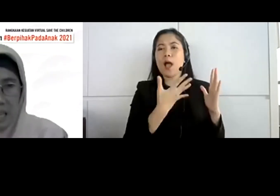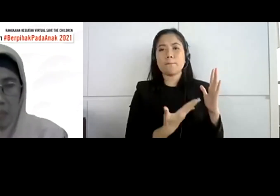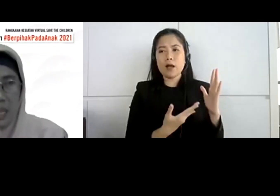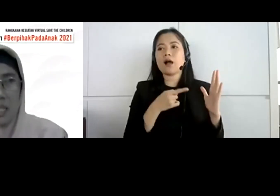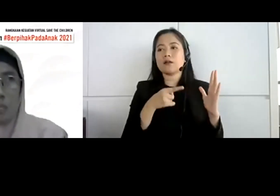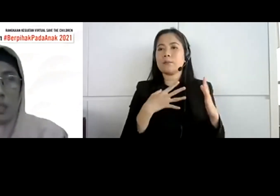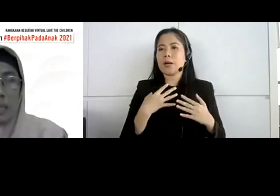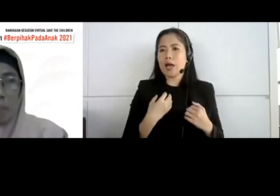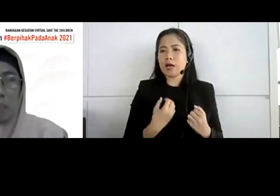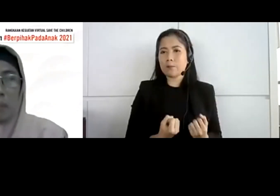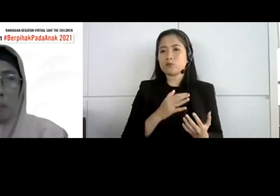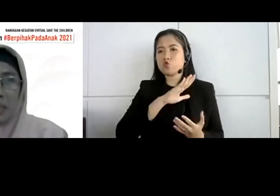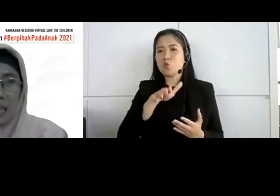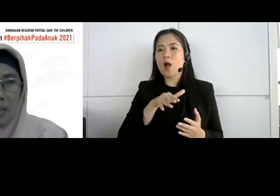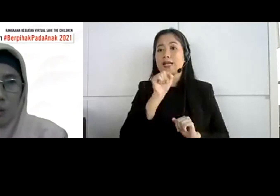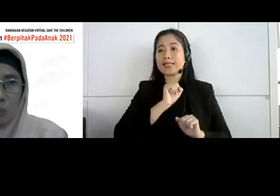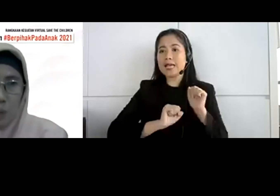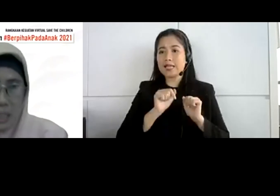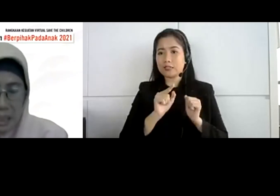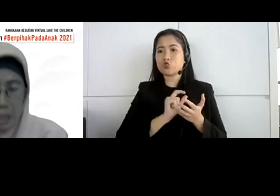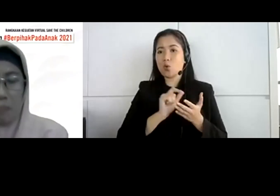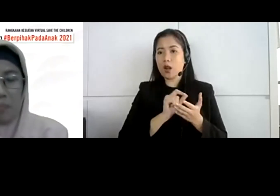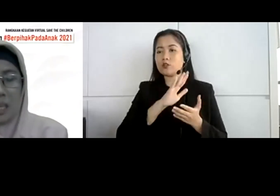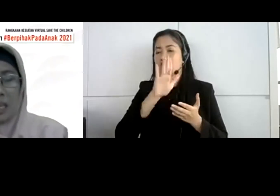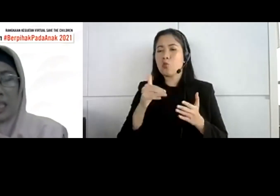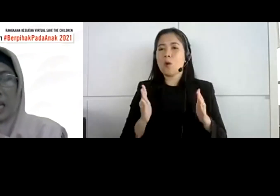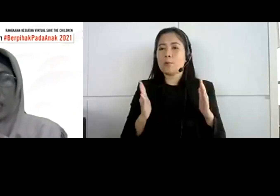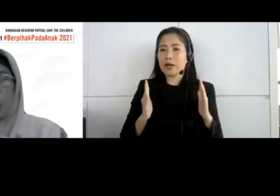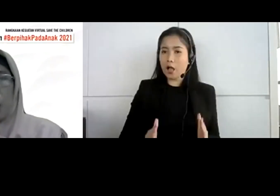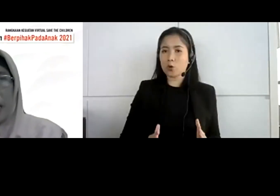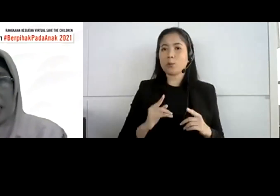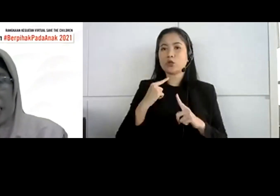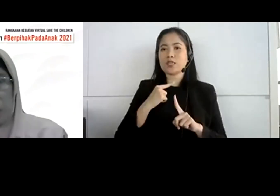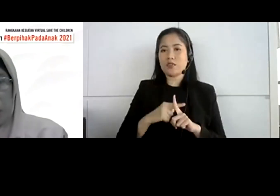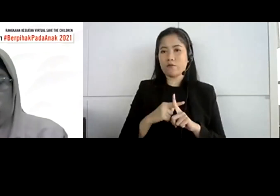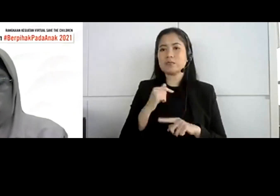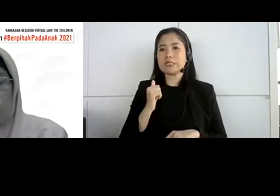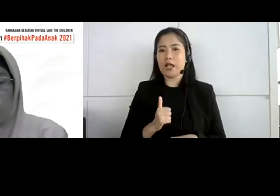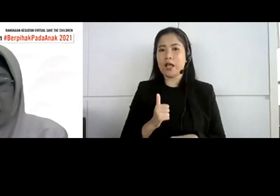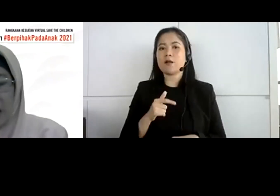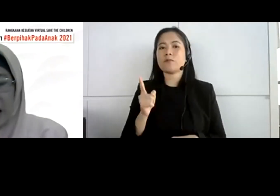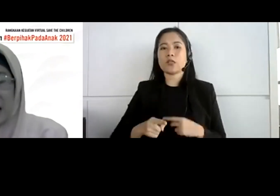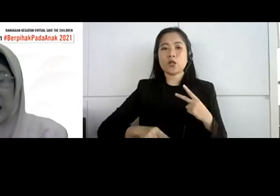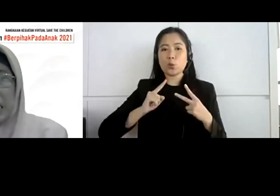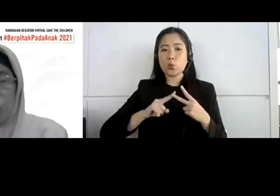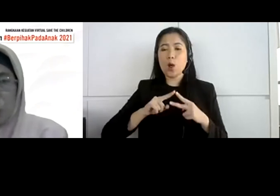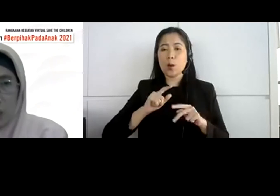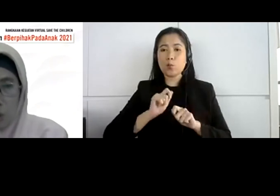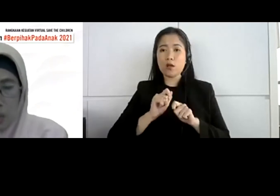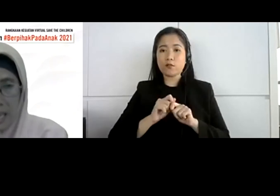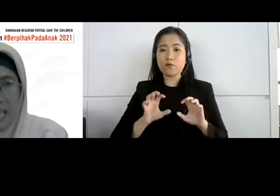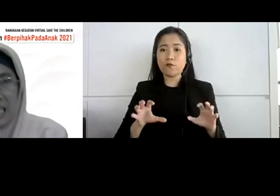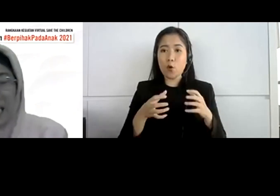di dalamnya semua dapat berperilaku positif. Yang kedua adalah membentuk forum anak di